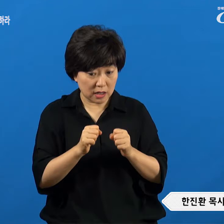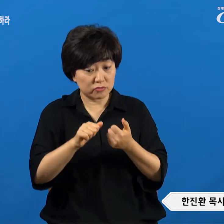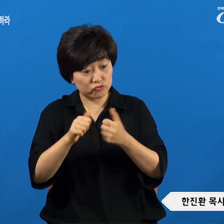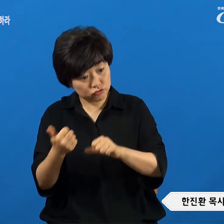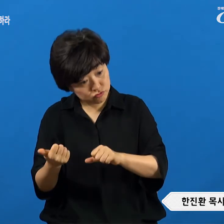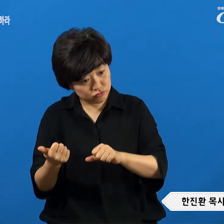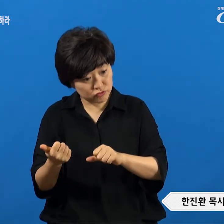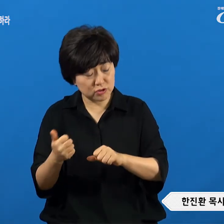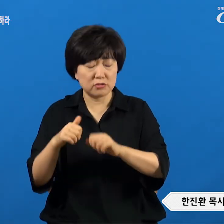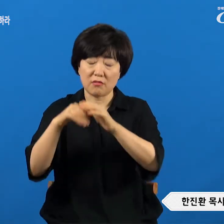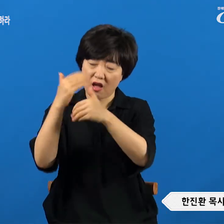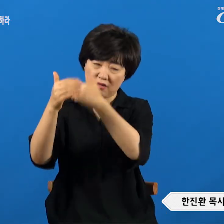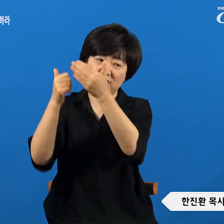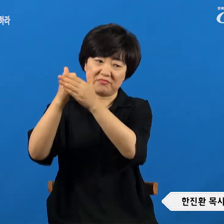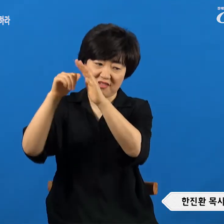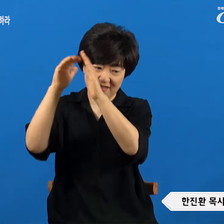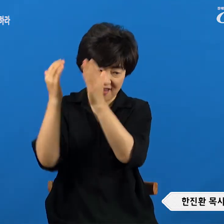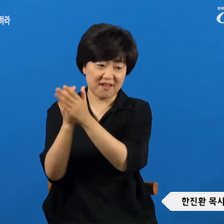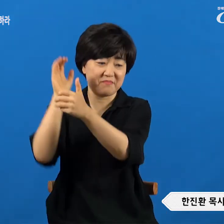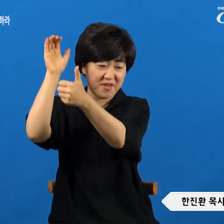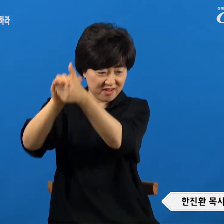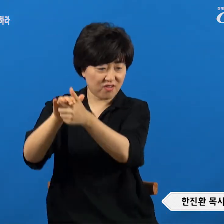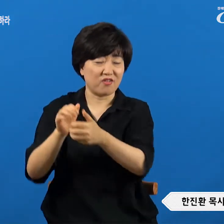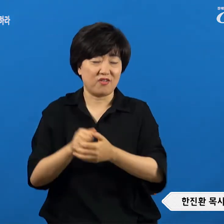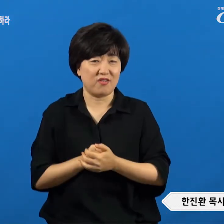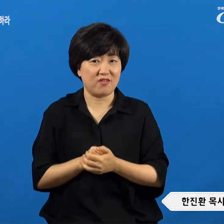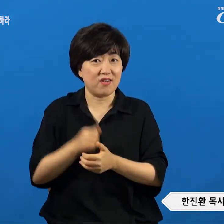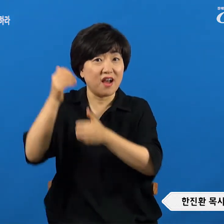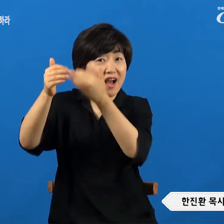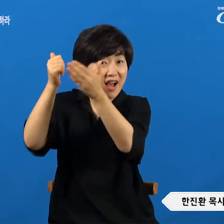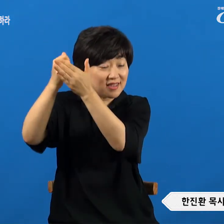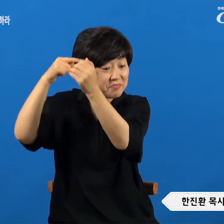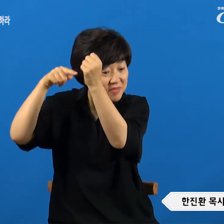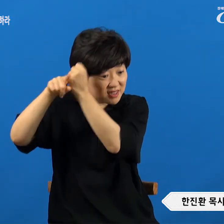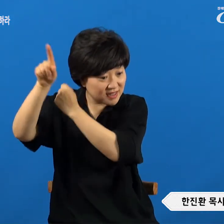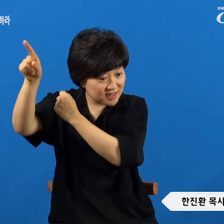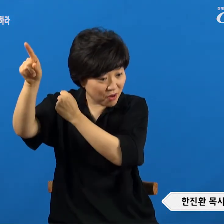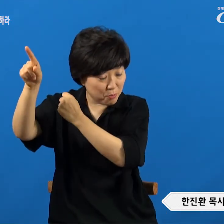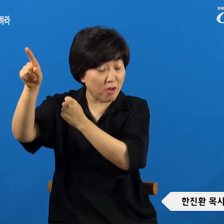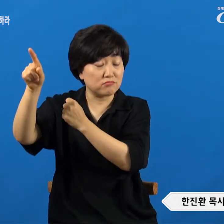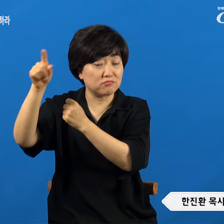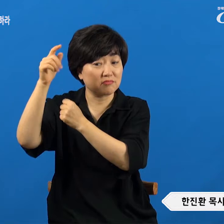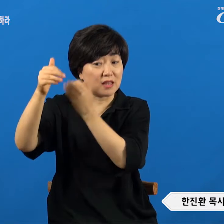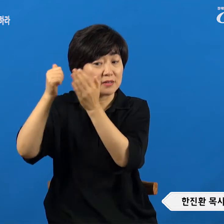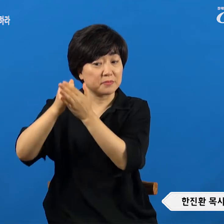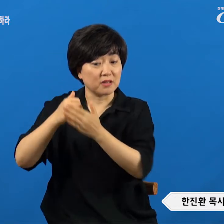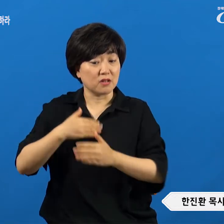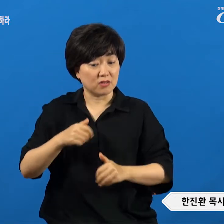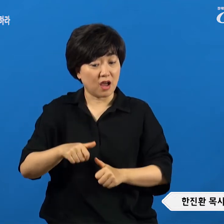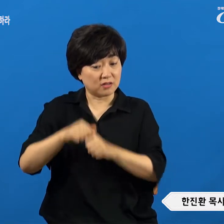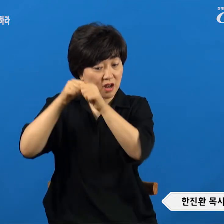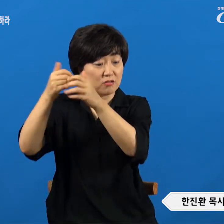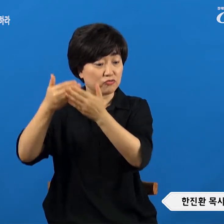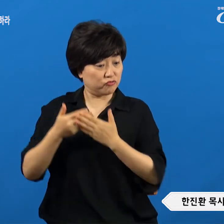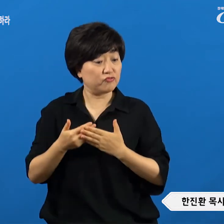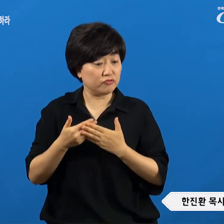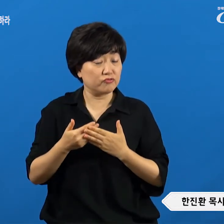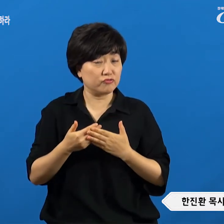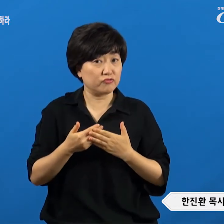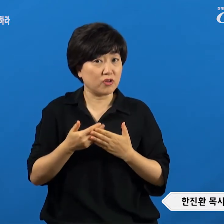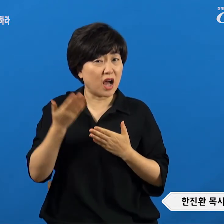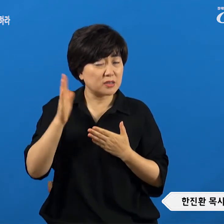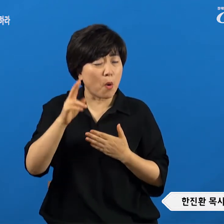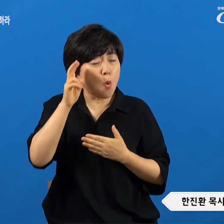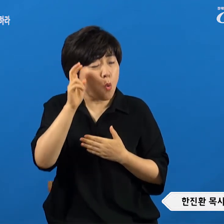죽든지 하나님께 다 맡길 거야. 하나님 뜻이 있다면 하나님께서 반드시 살려주실 거야.